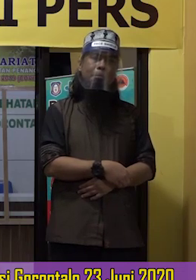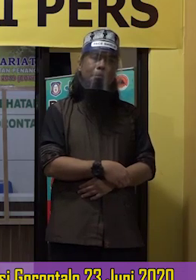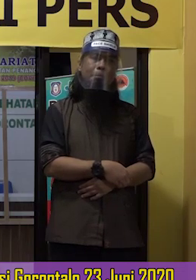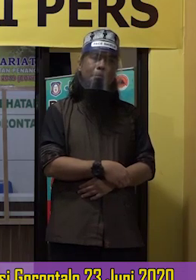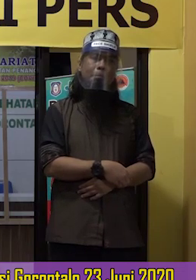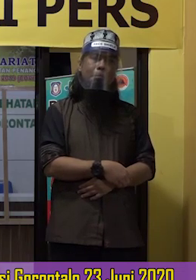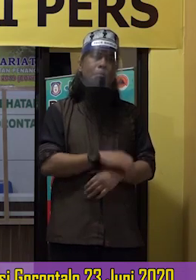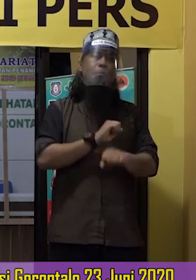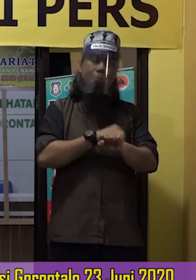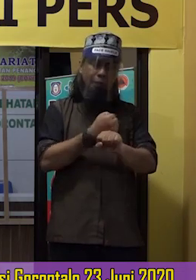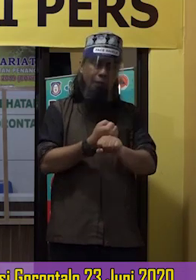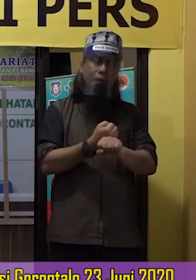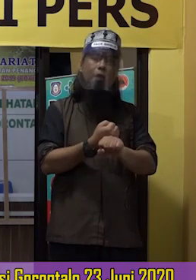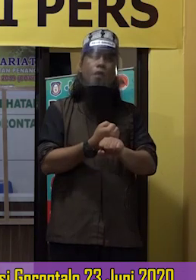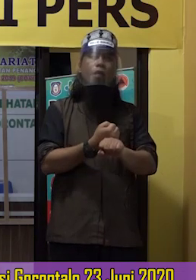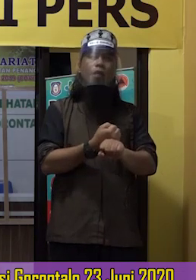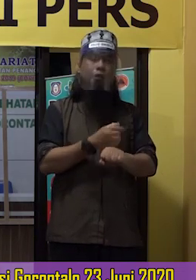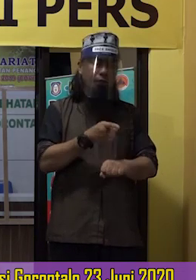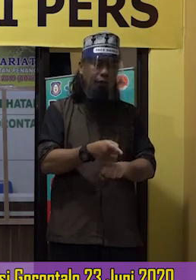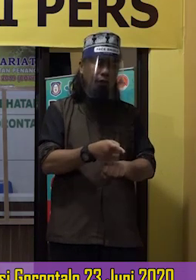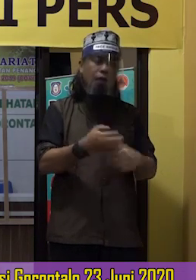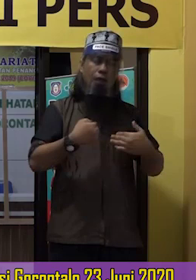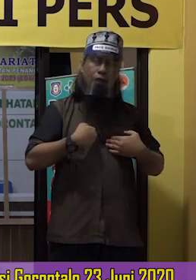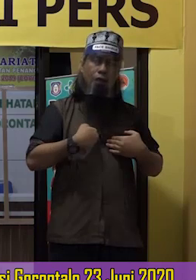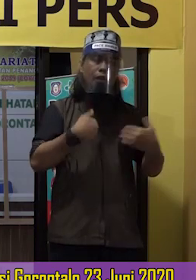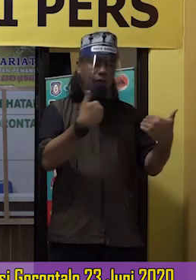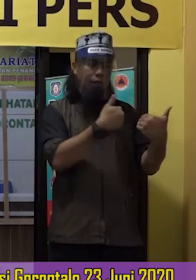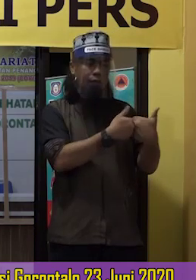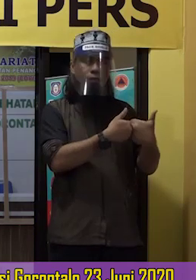hasil pemeriksaan PCR ataupun pemeriksaan